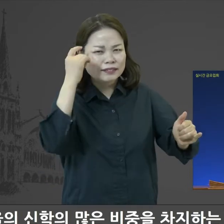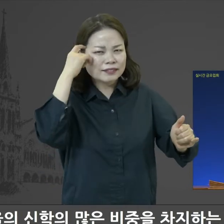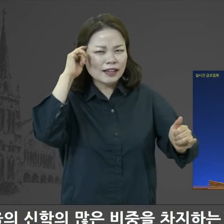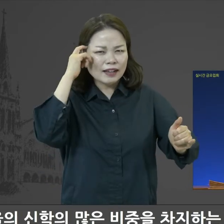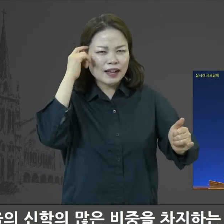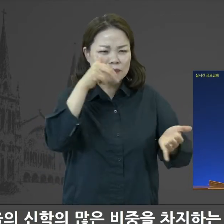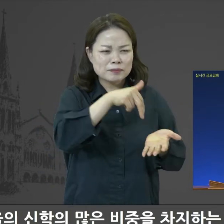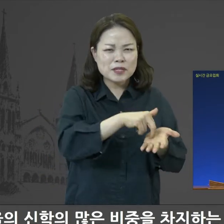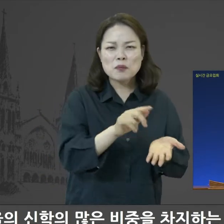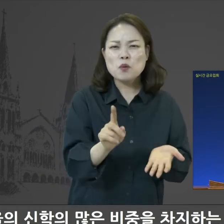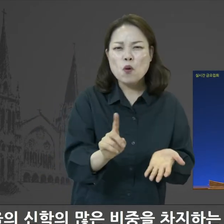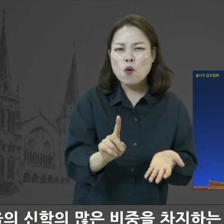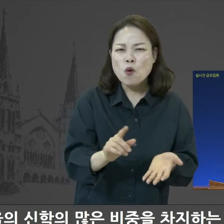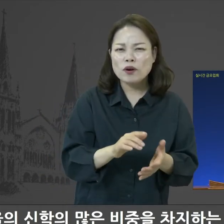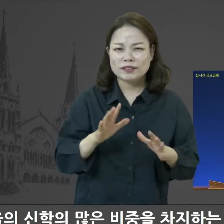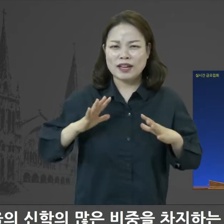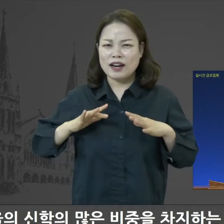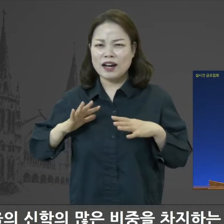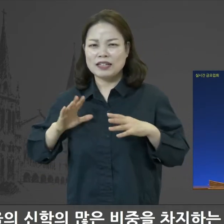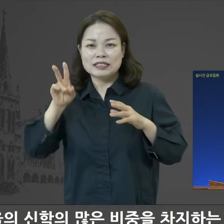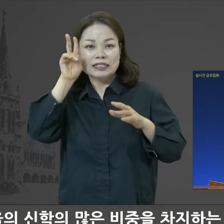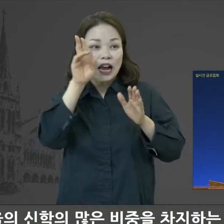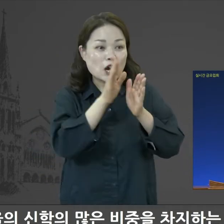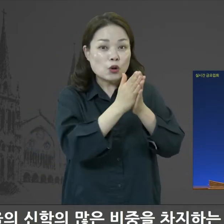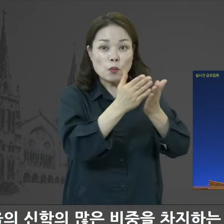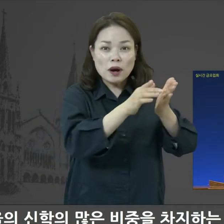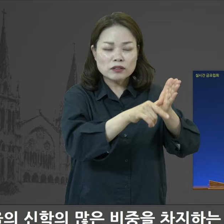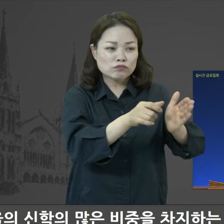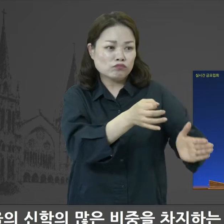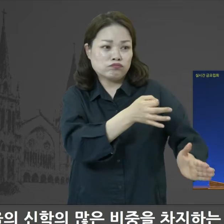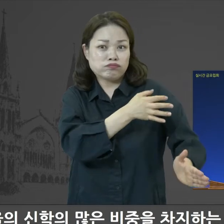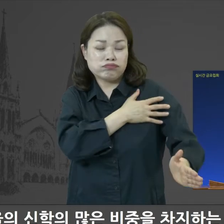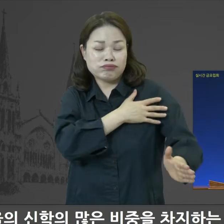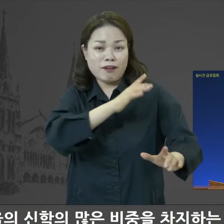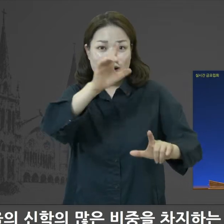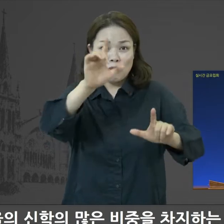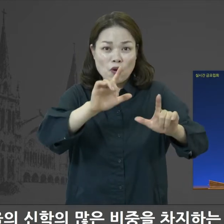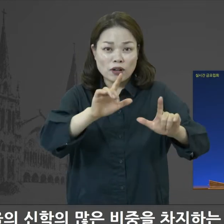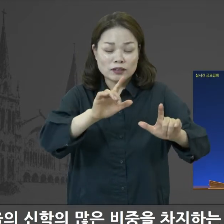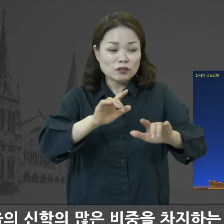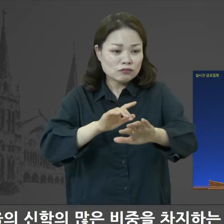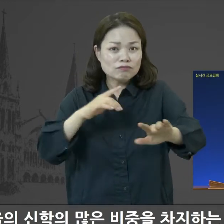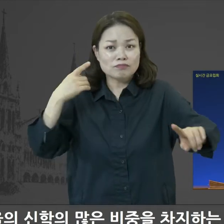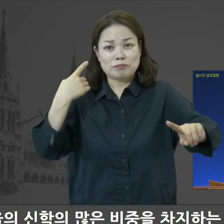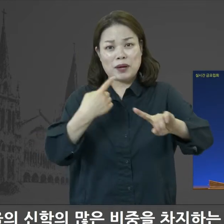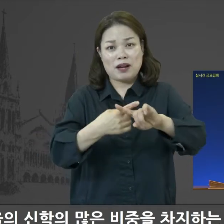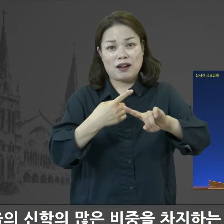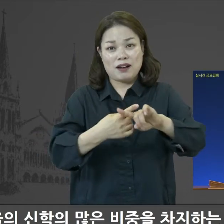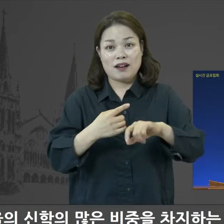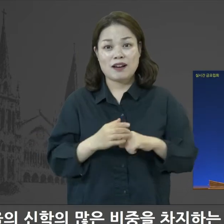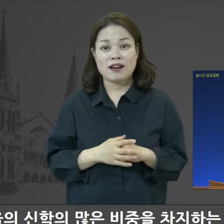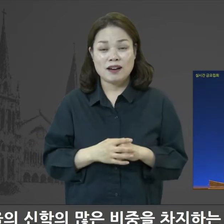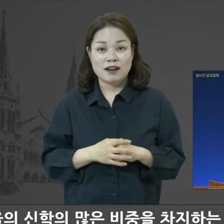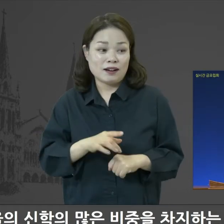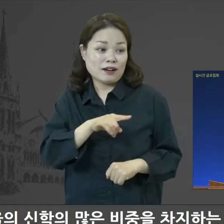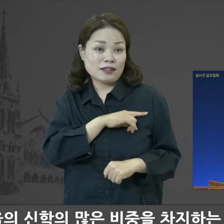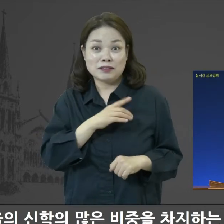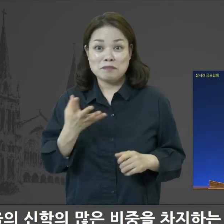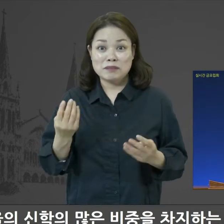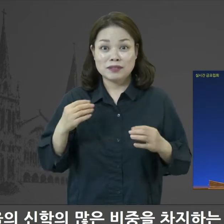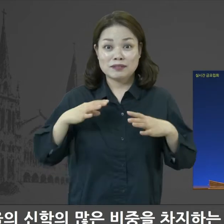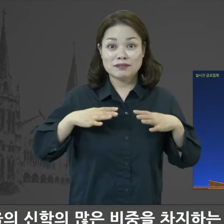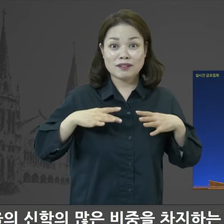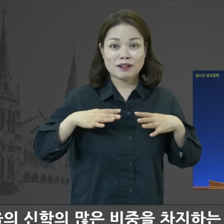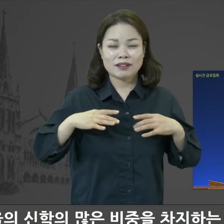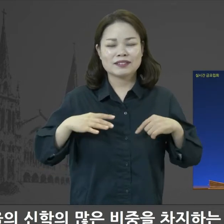뭐를 자랑합니까? 이제 그 야고보 시대 때는 부와 모양새였는데 우리도 마찬가지인 것 같습니다. 가장 많이 자랑하는